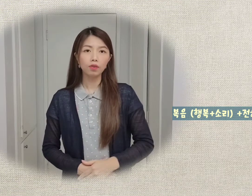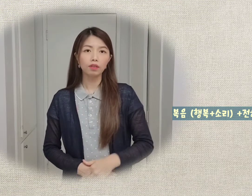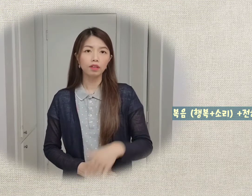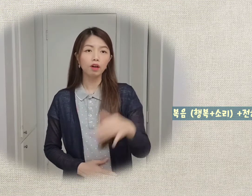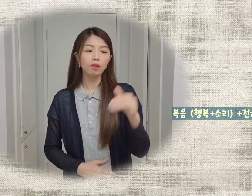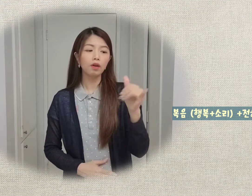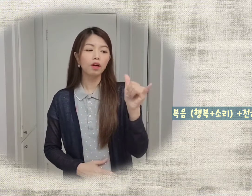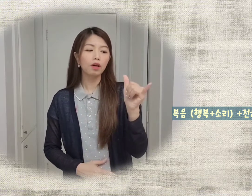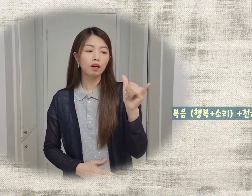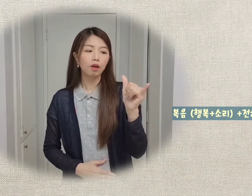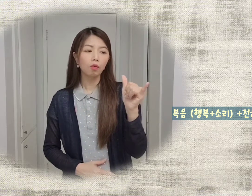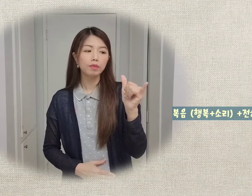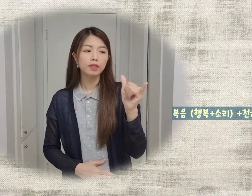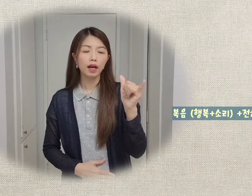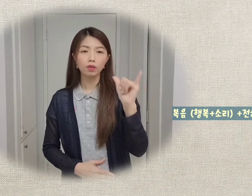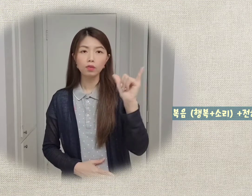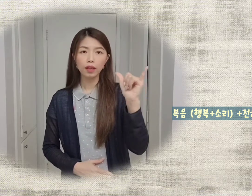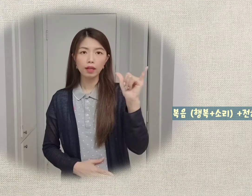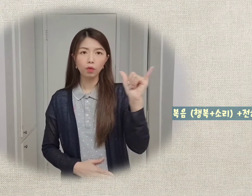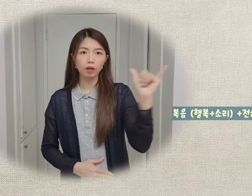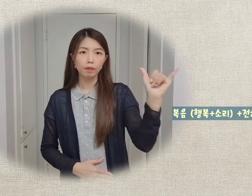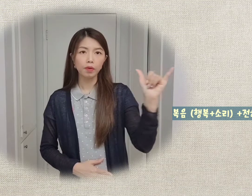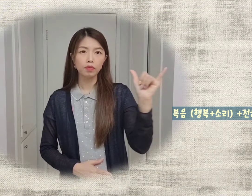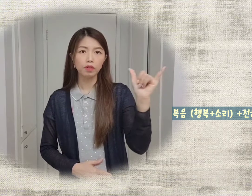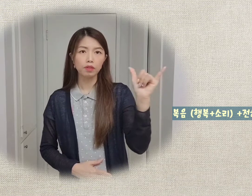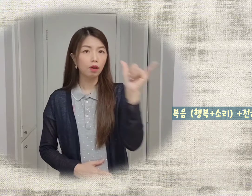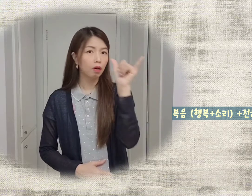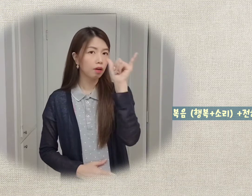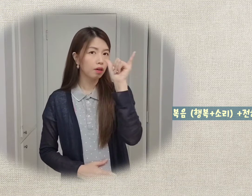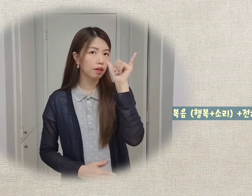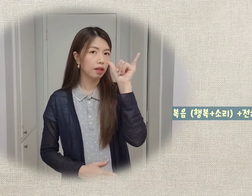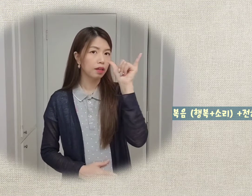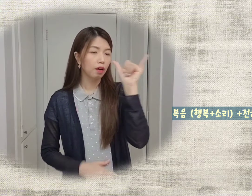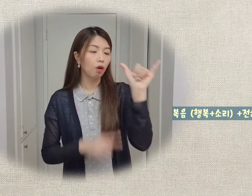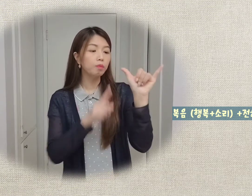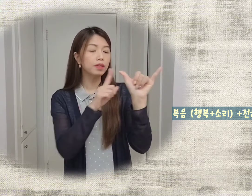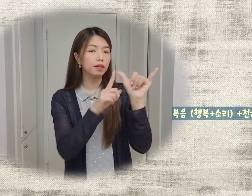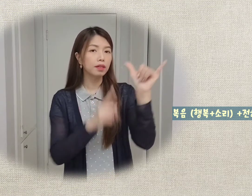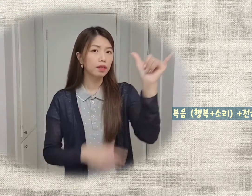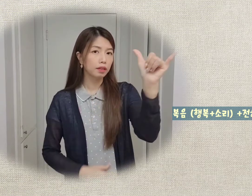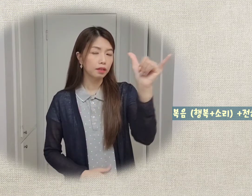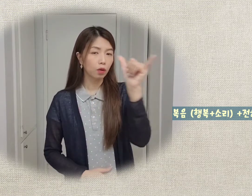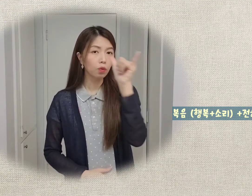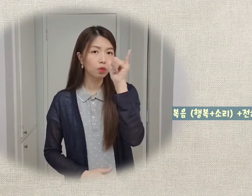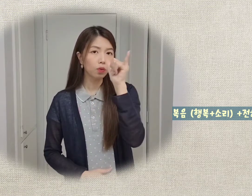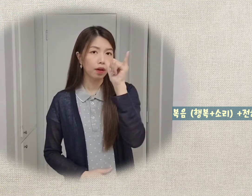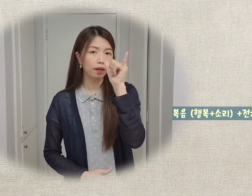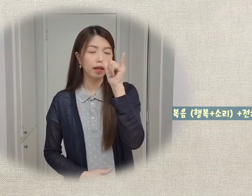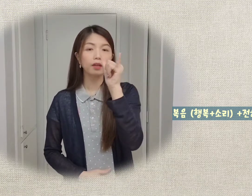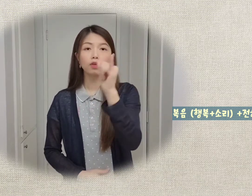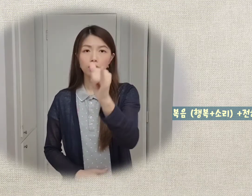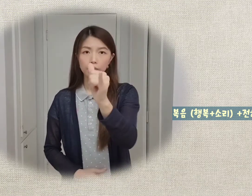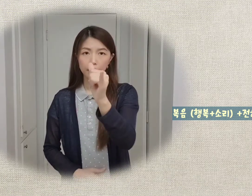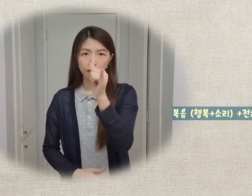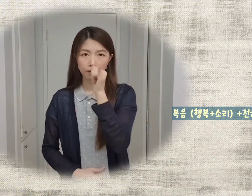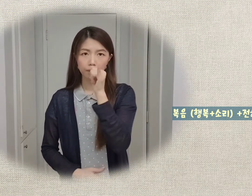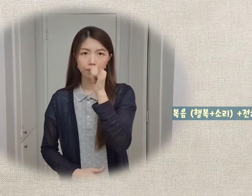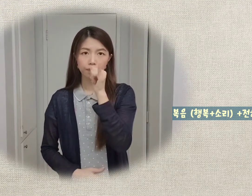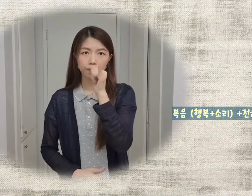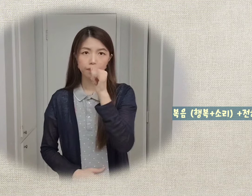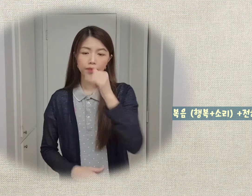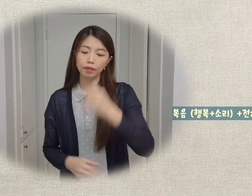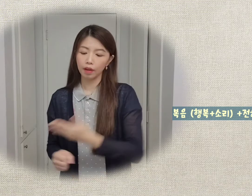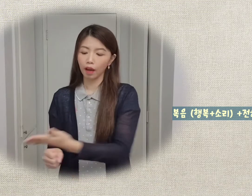있다 수어는요, 엄지하고 새끼손가락만 펴주셔서 이 엄지를 제 코 쪽에 당겨주시면 돼요.